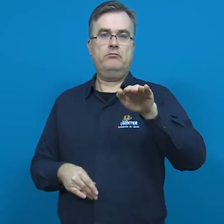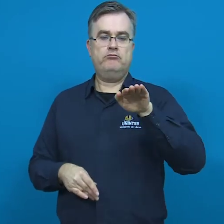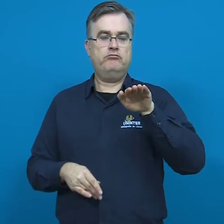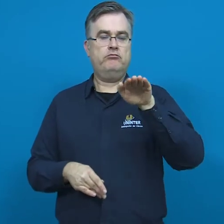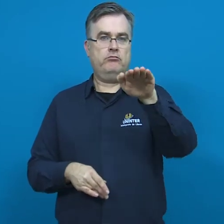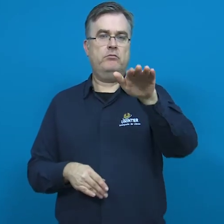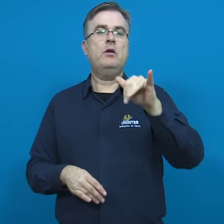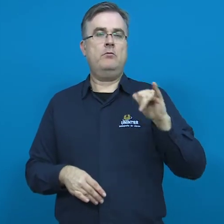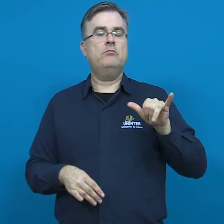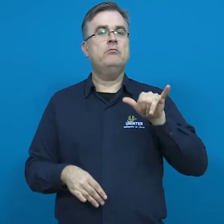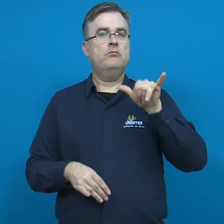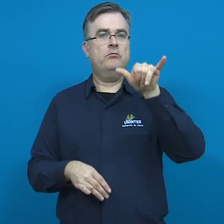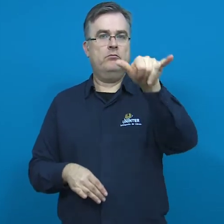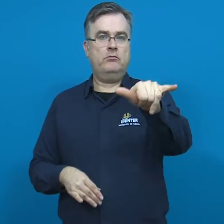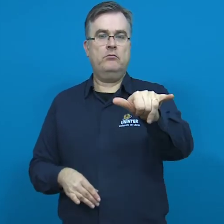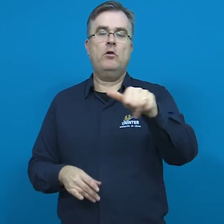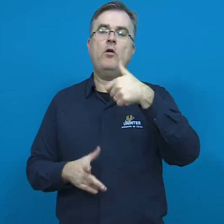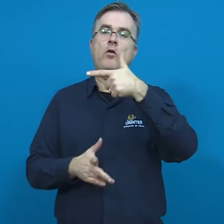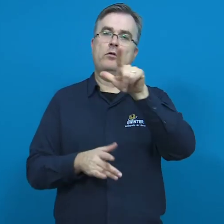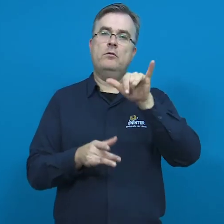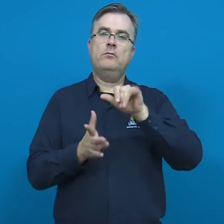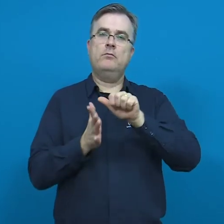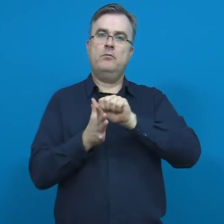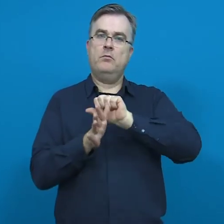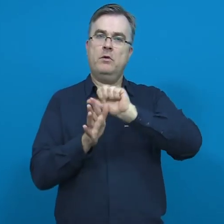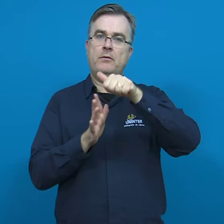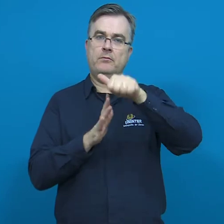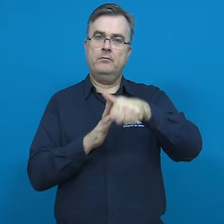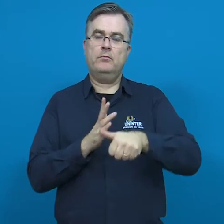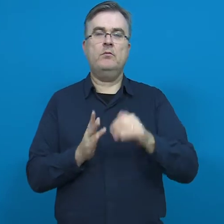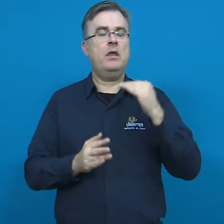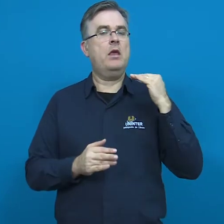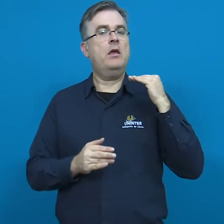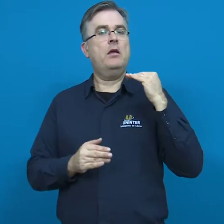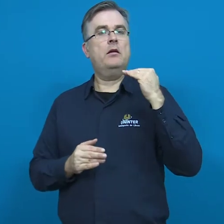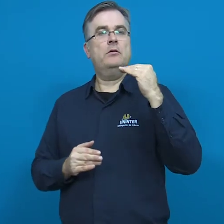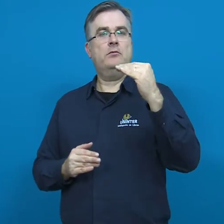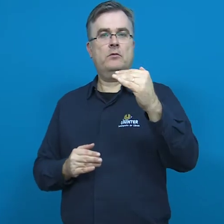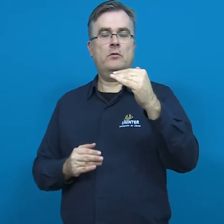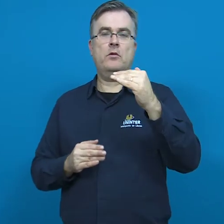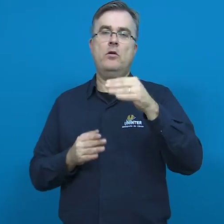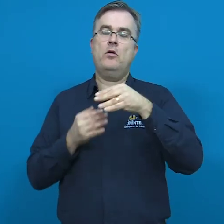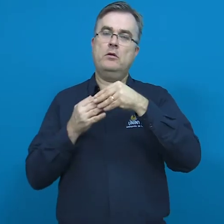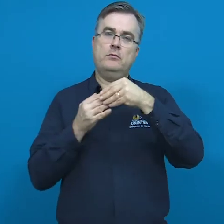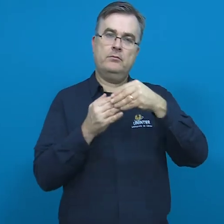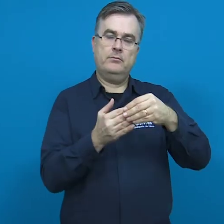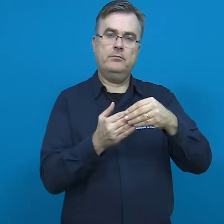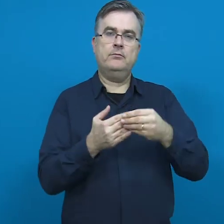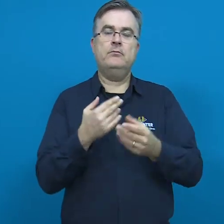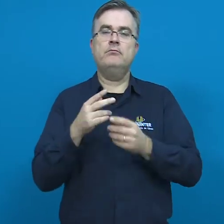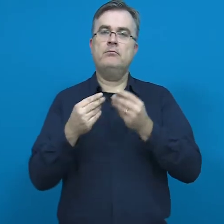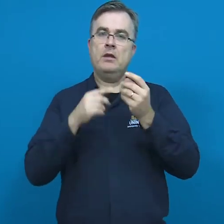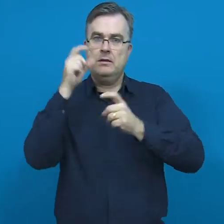na horizontal. Então, isso é o outro parâmetro, que é a direção ou orientação. E a